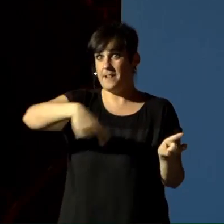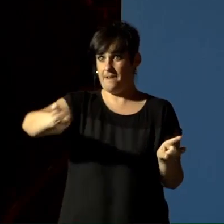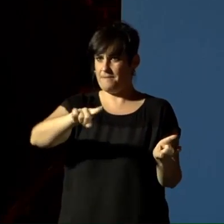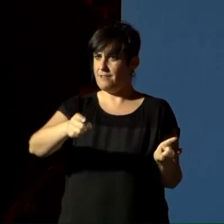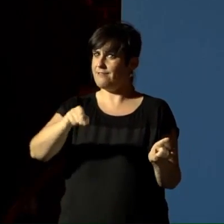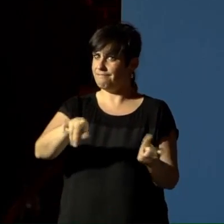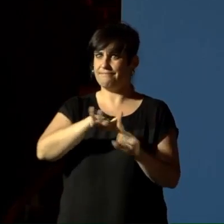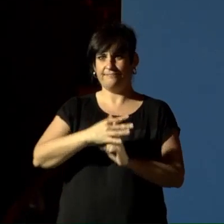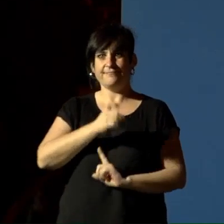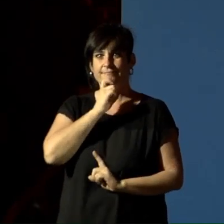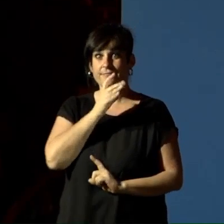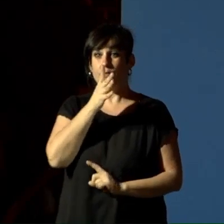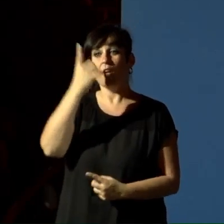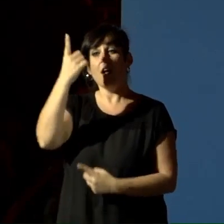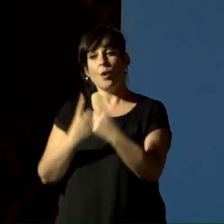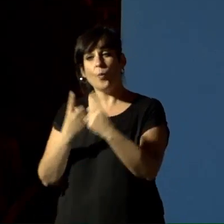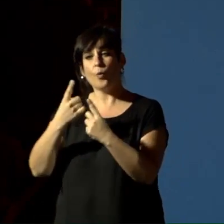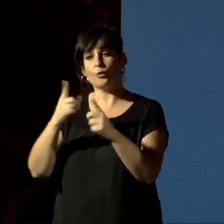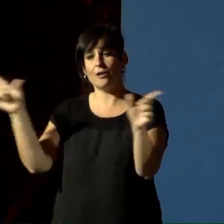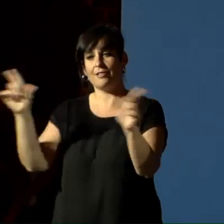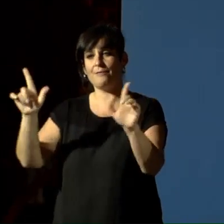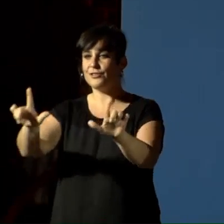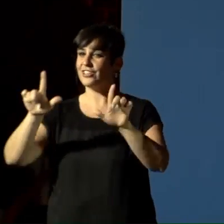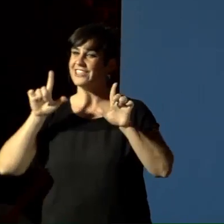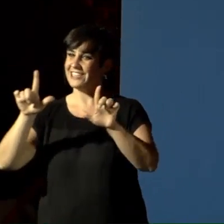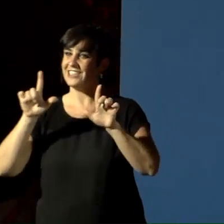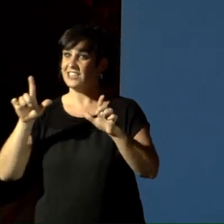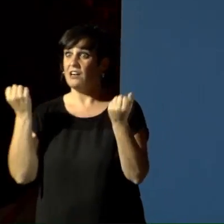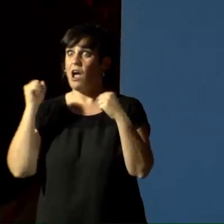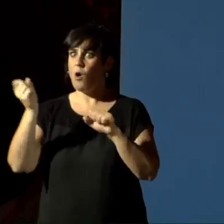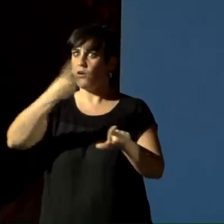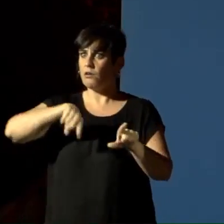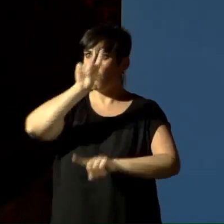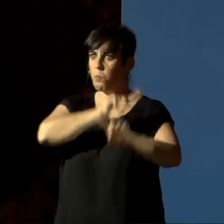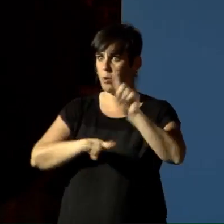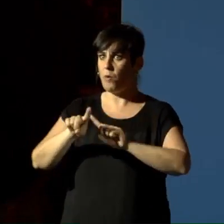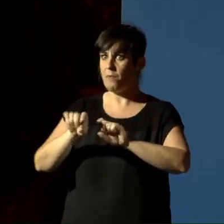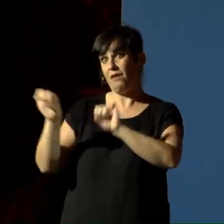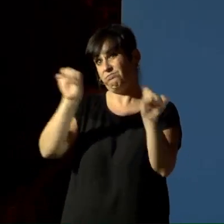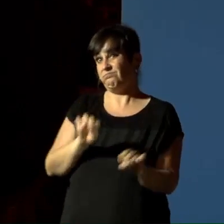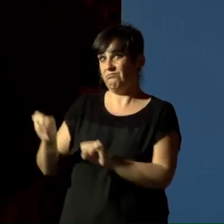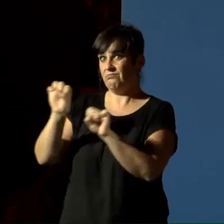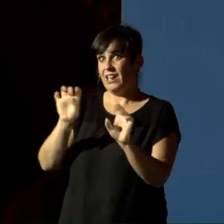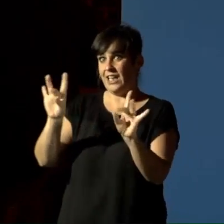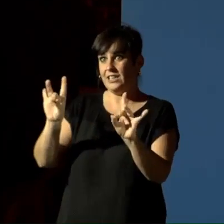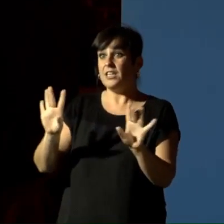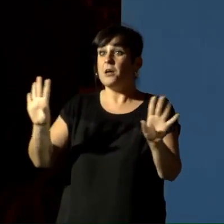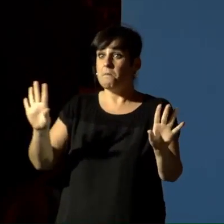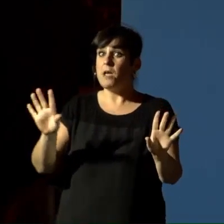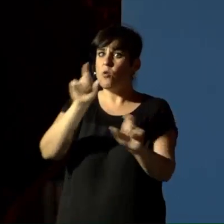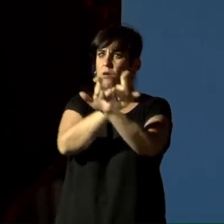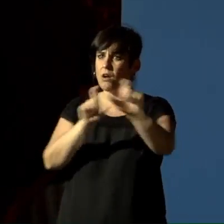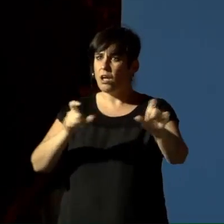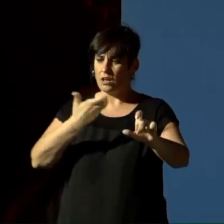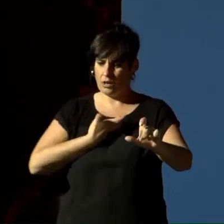que teñen cara na televisión, eses, aínda que temos tamén problemas, vamos máis defendidos. Pero a xente que está a poñer a cara nos